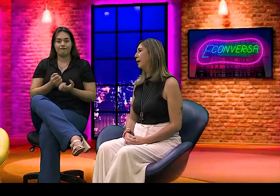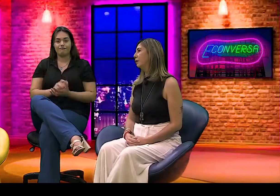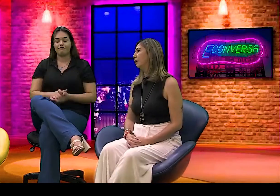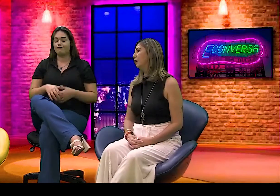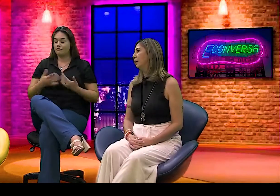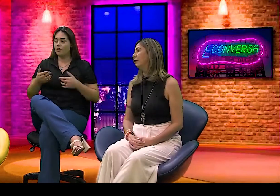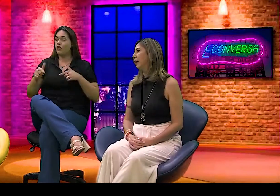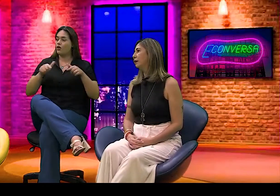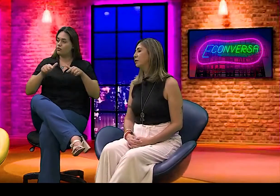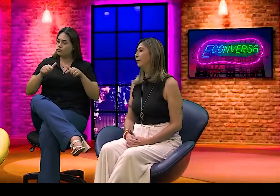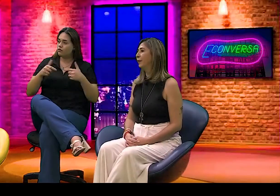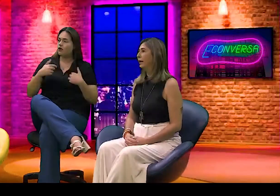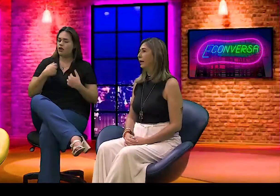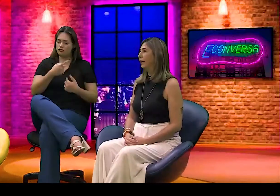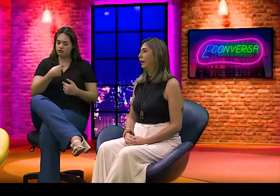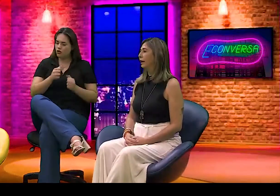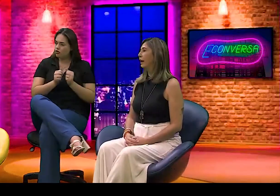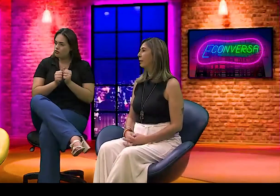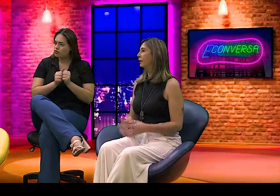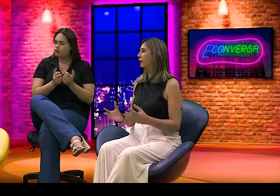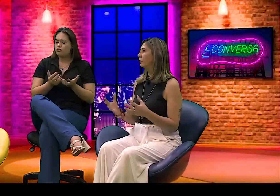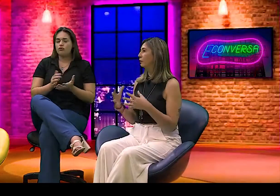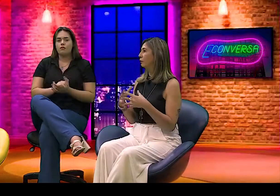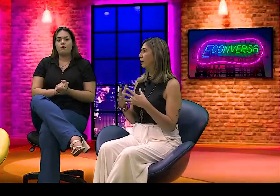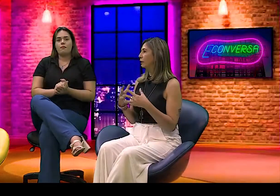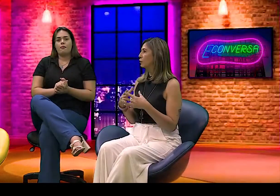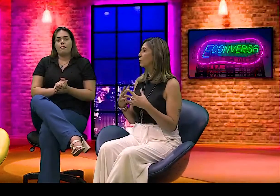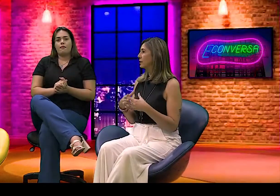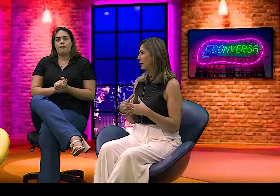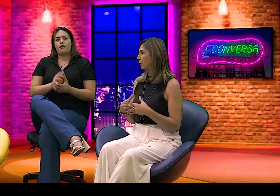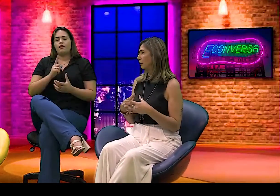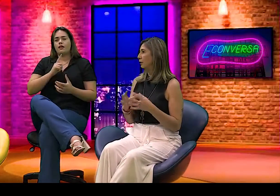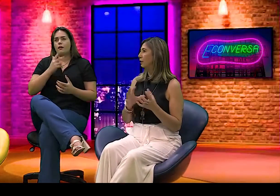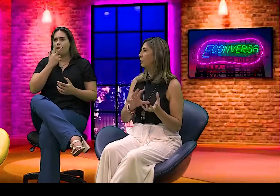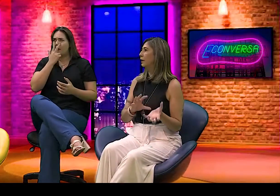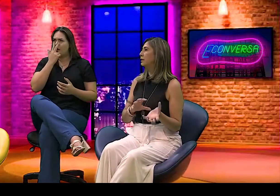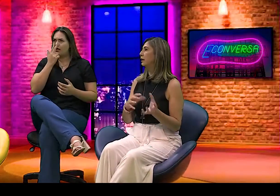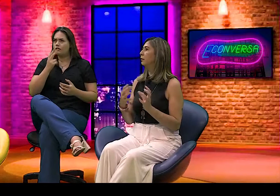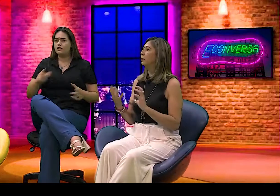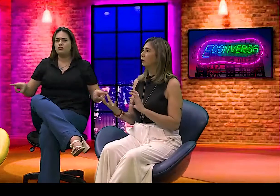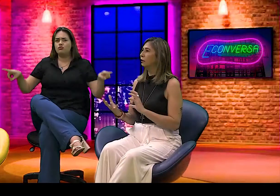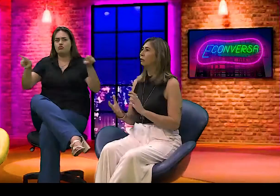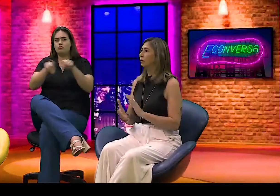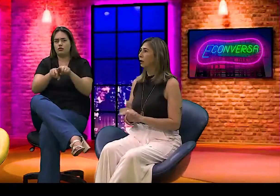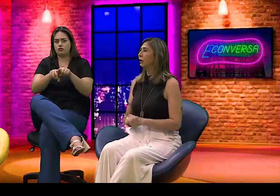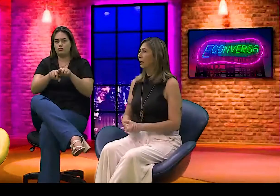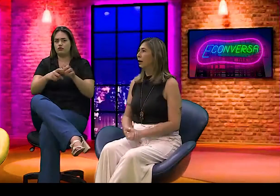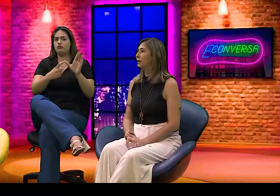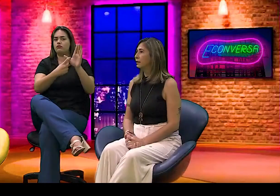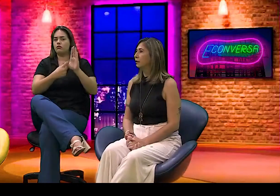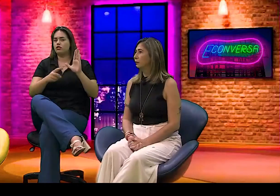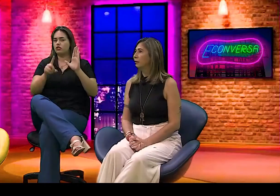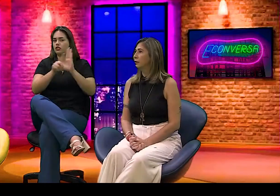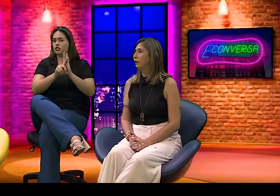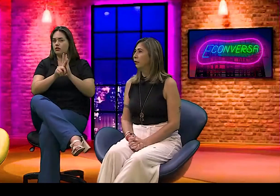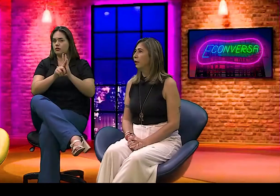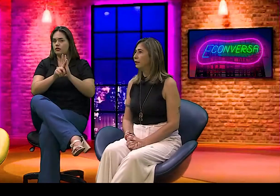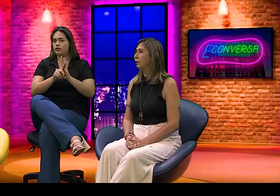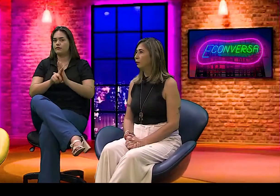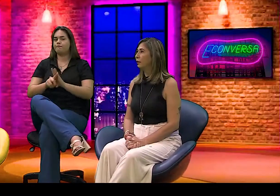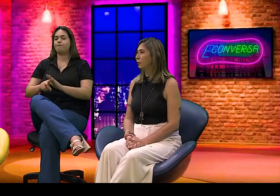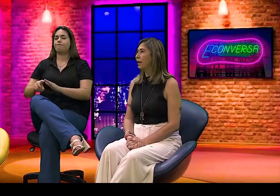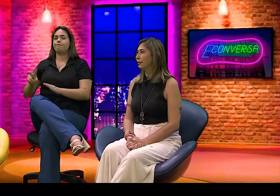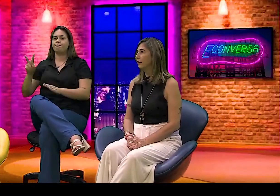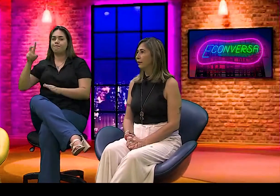Esse trabalho que eu faço, ele acaba tendo uma junção, tanto a dependência química quanto a questão da